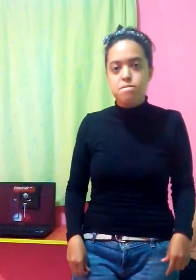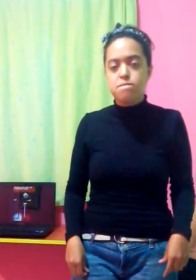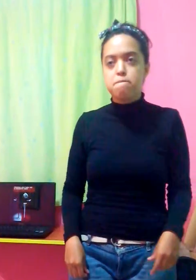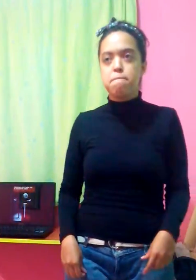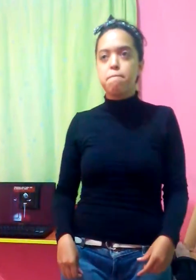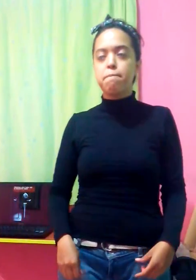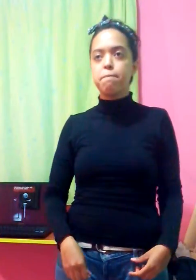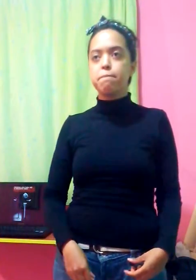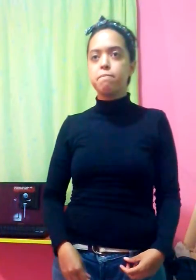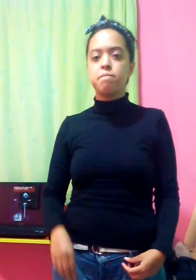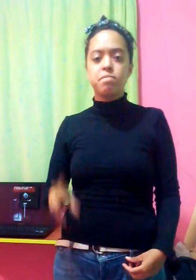No ve.